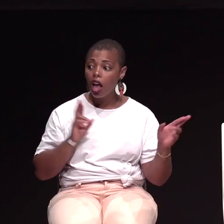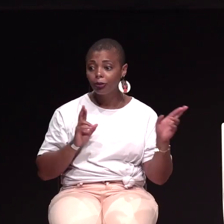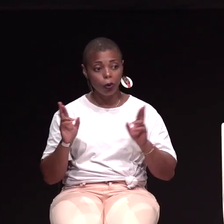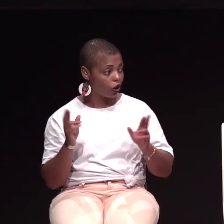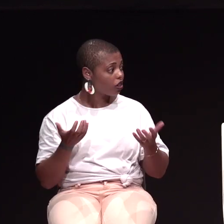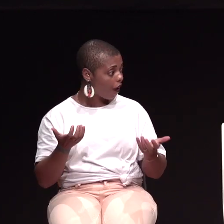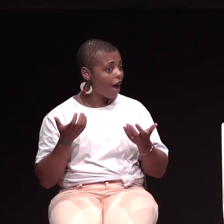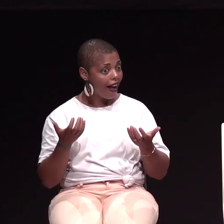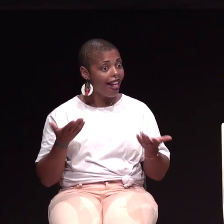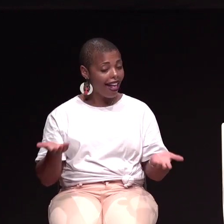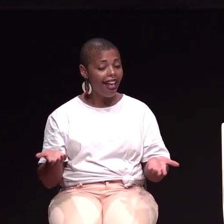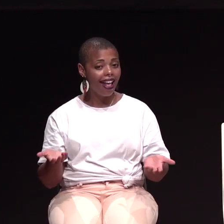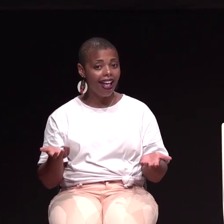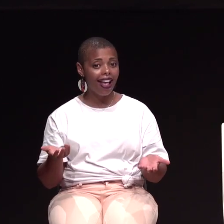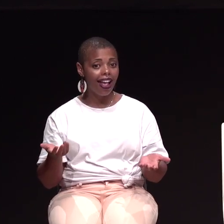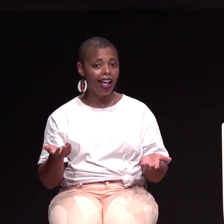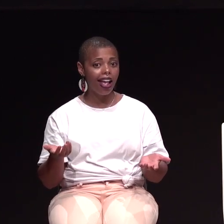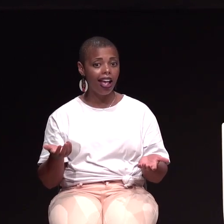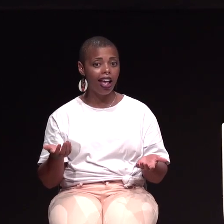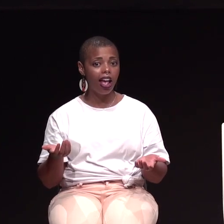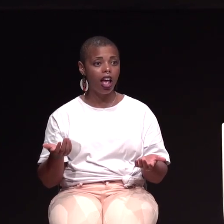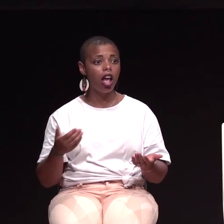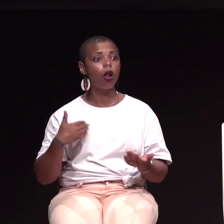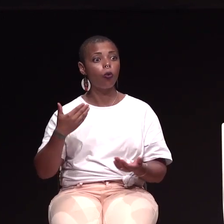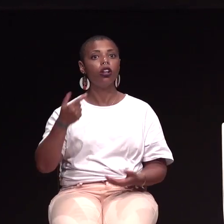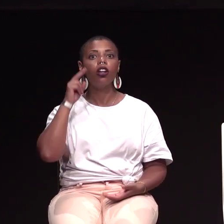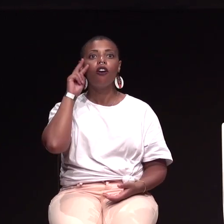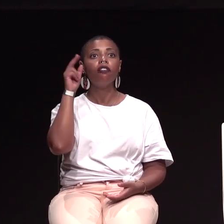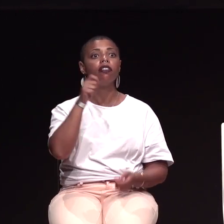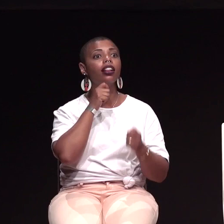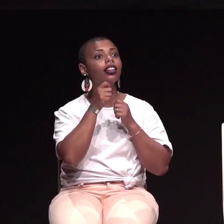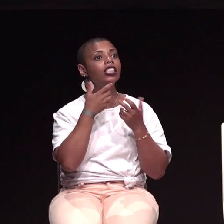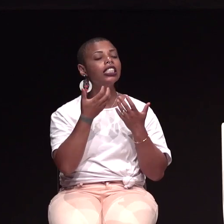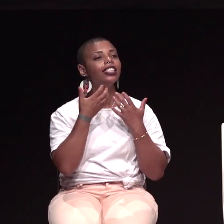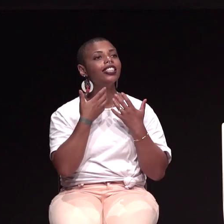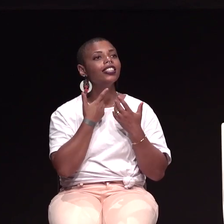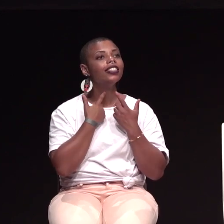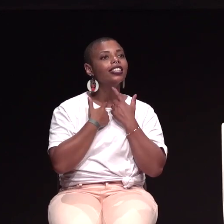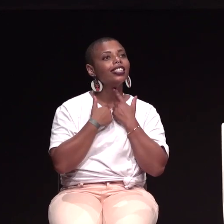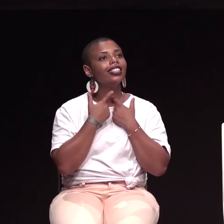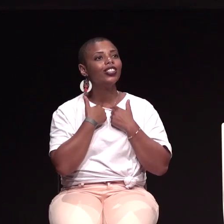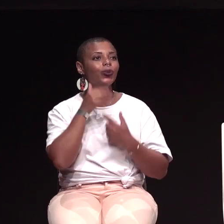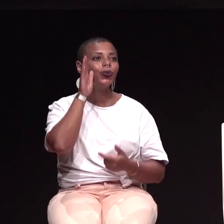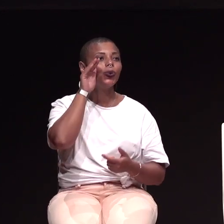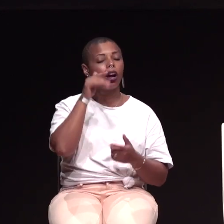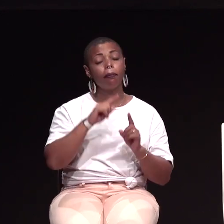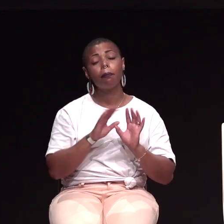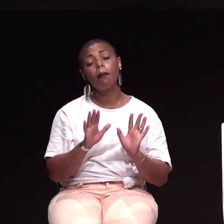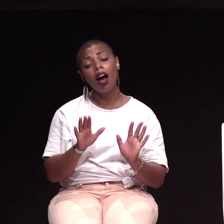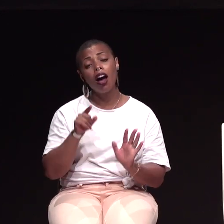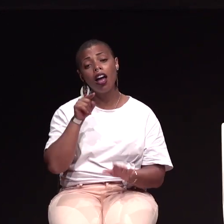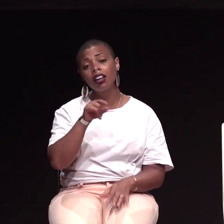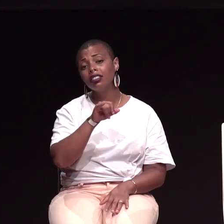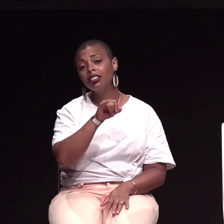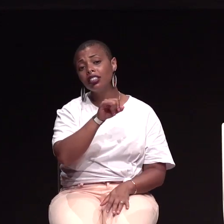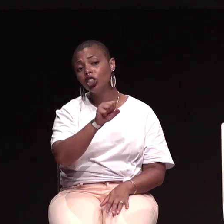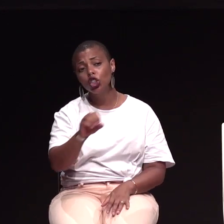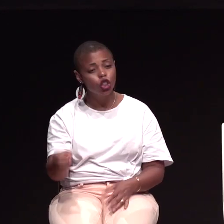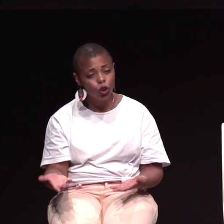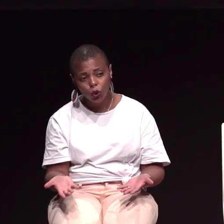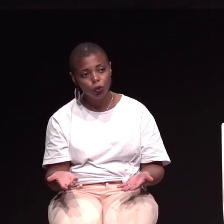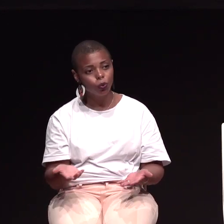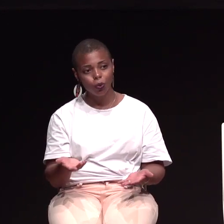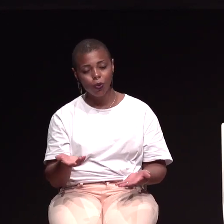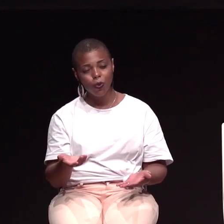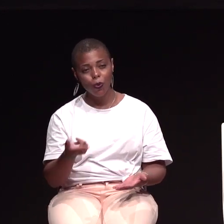quando fico lendo ou ouvindo as entrevistas delas. Mas é isso, de maneira